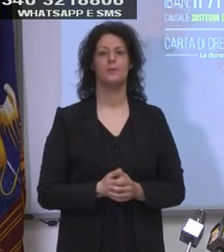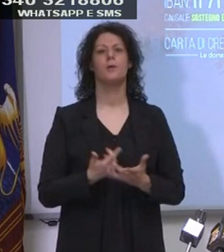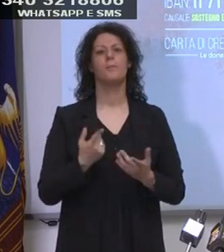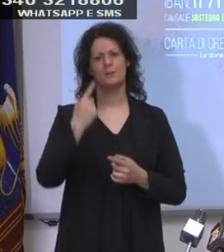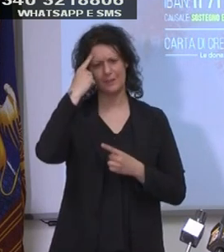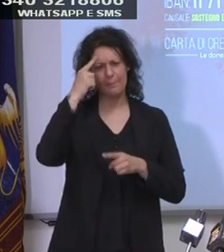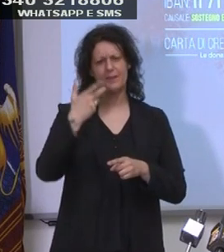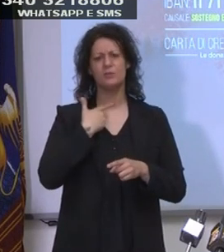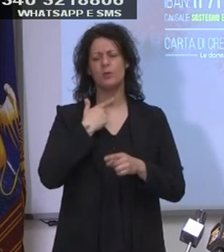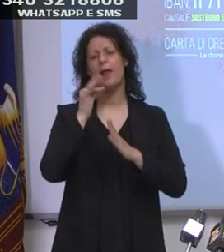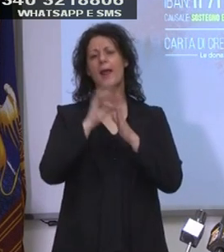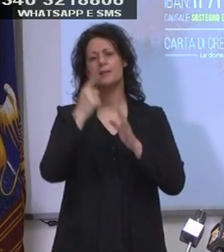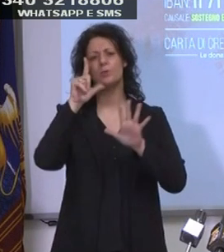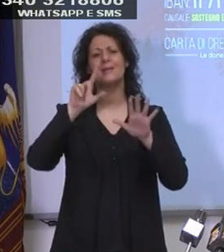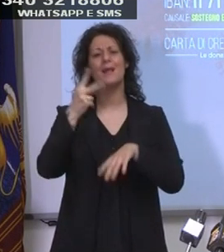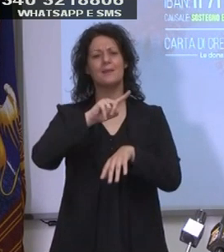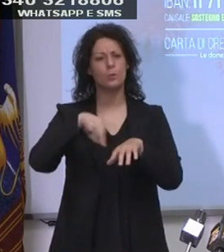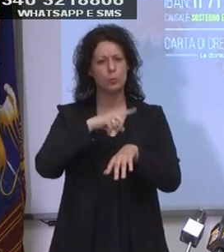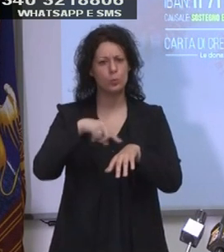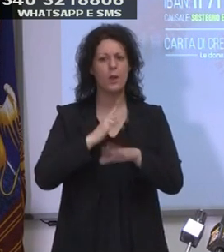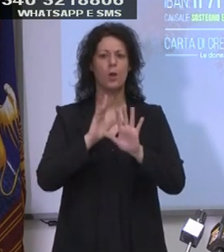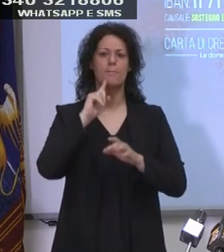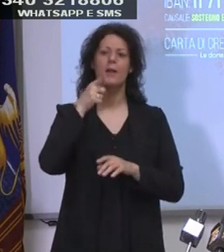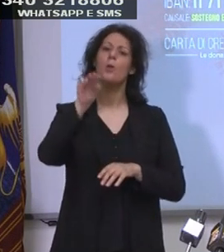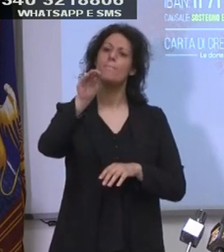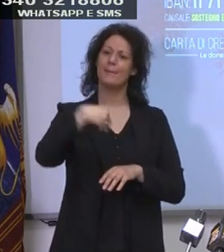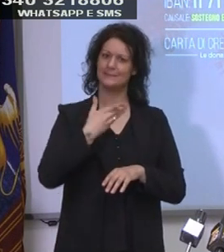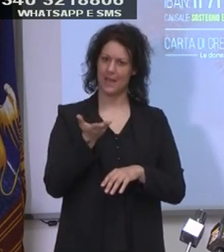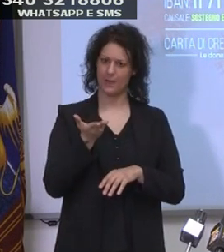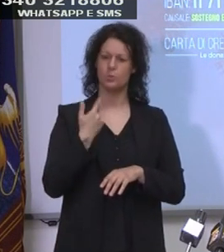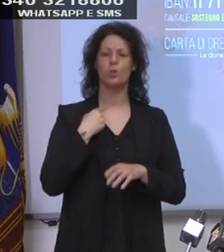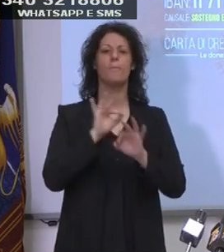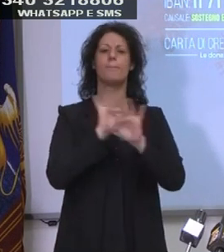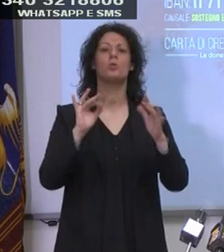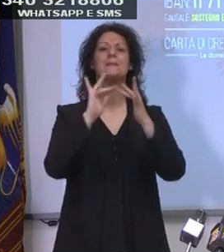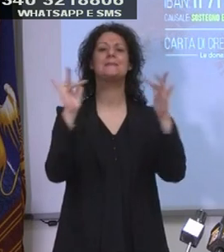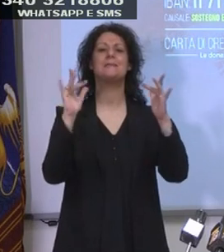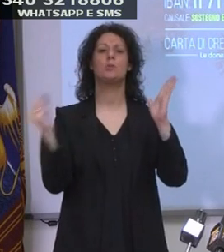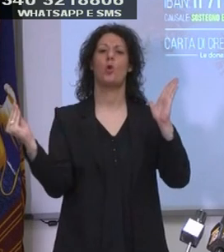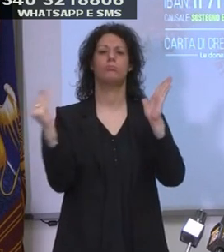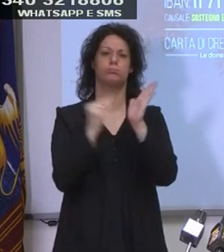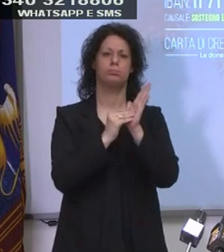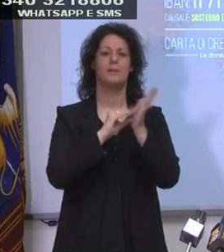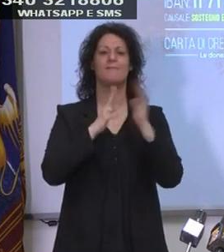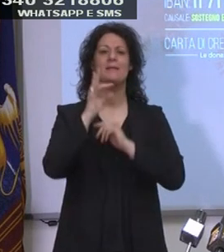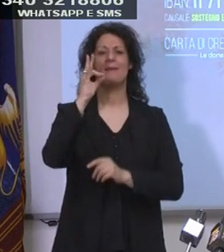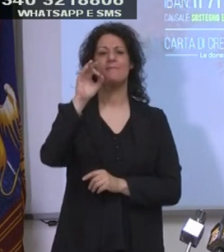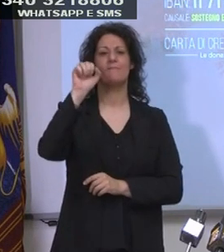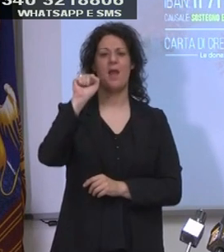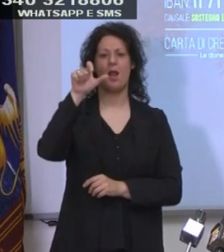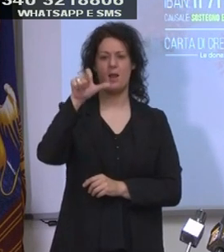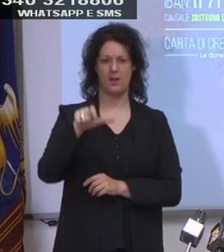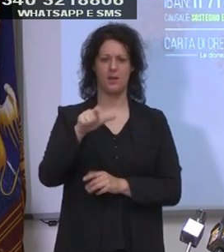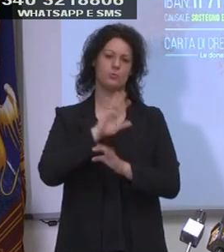ore, cioè, esatto. Allora, se tu ci giri questo messaggio, noi lo trasformiamo in una FAQ e diamo una risposta completa direttamente sul sito. Allora gli giro